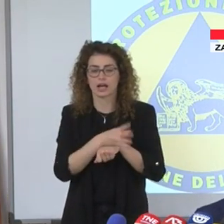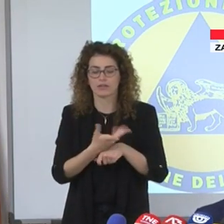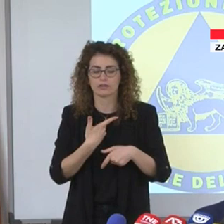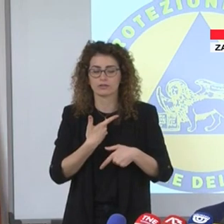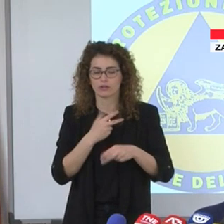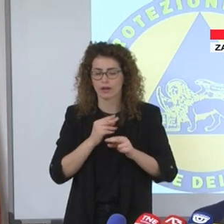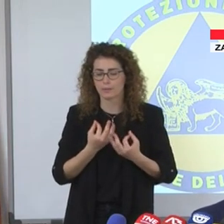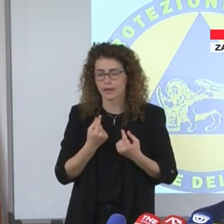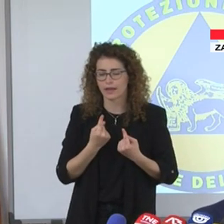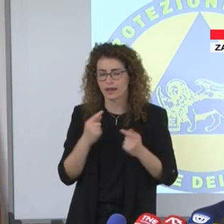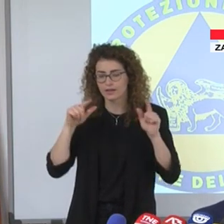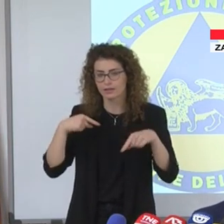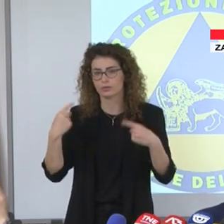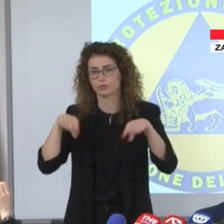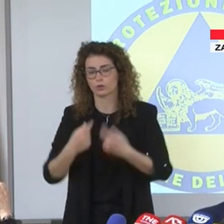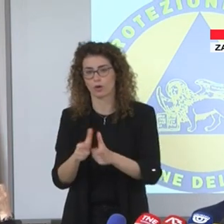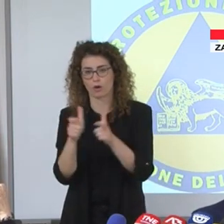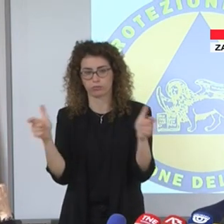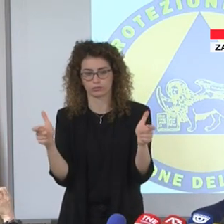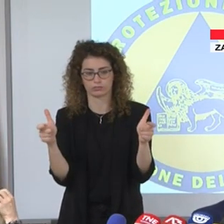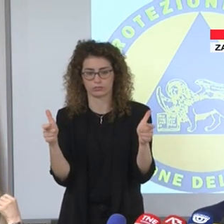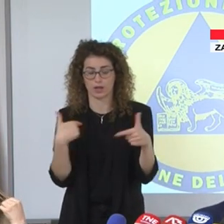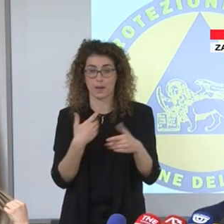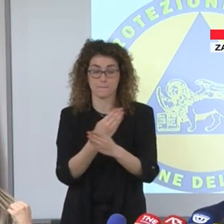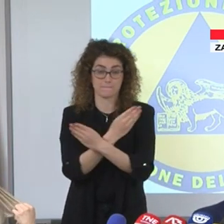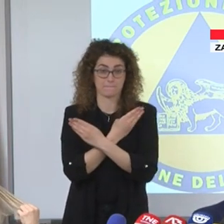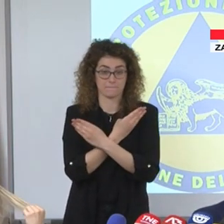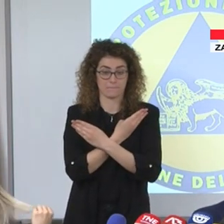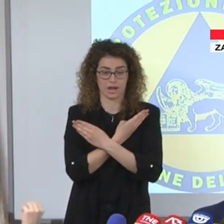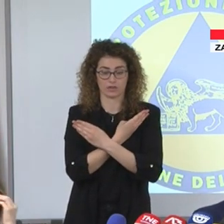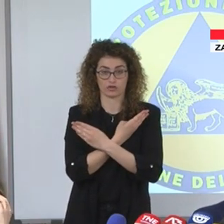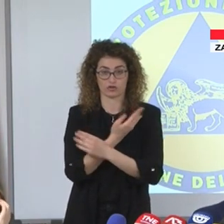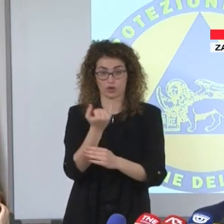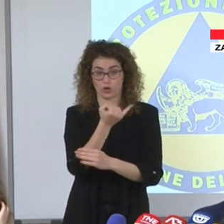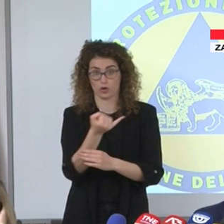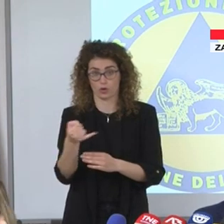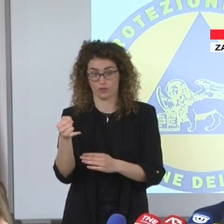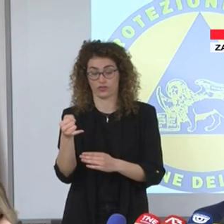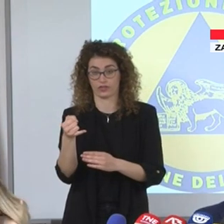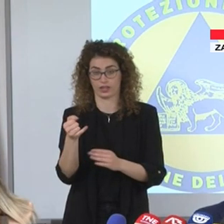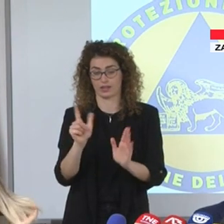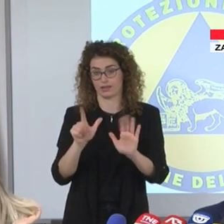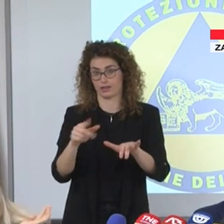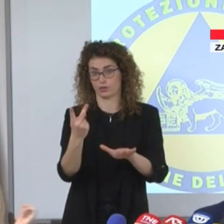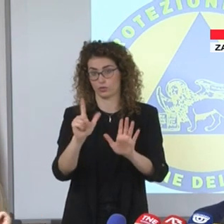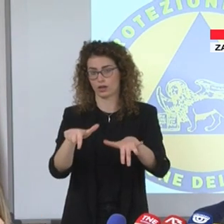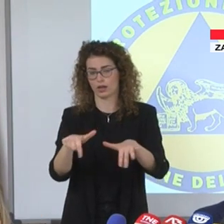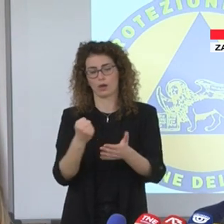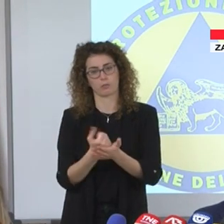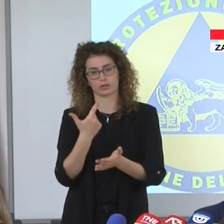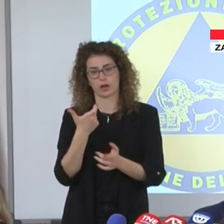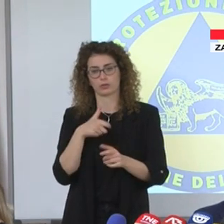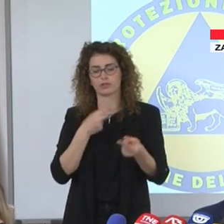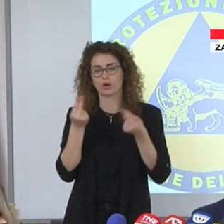sentire. Cruciale sono queste due settimane di maggio fino a fine maggio, perché sono le settimane della contabilità delle